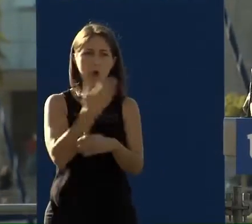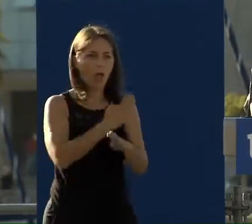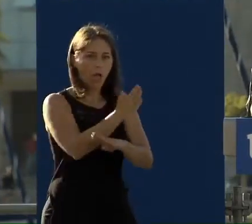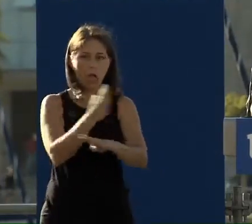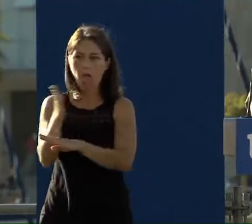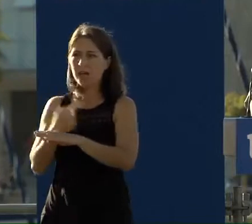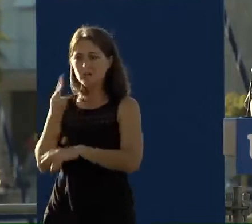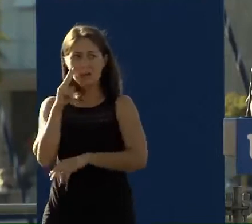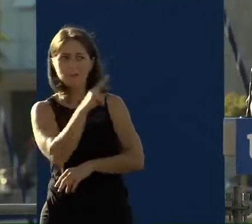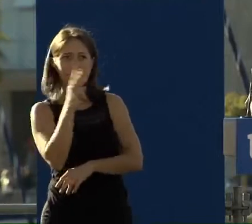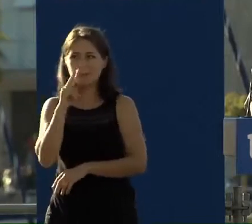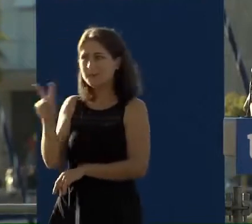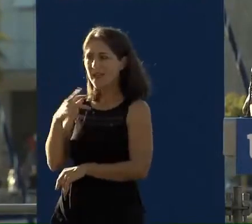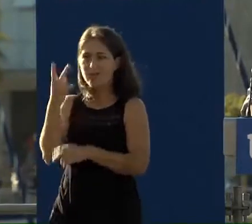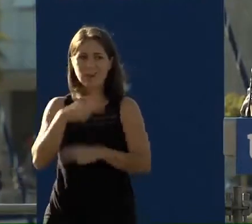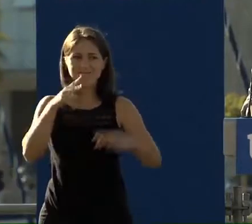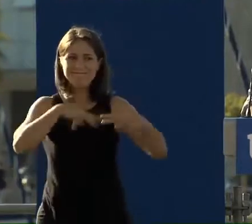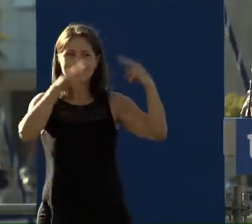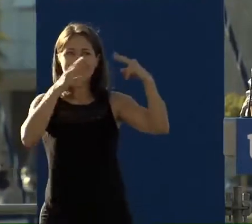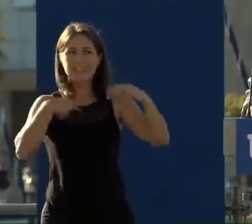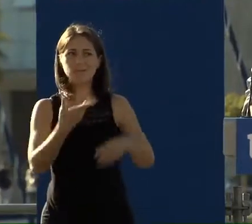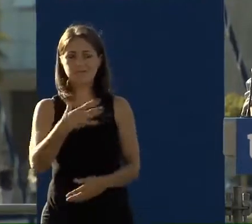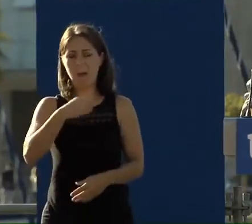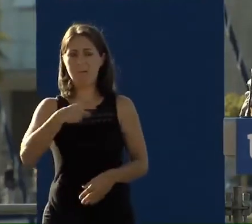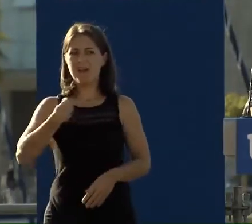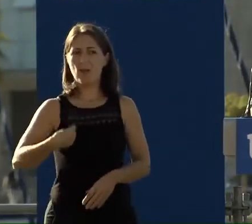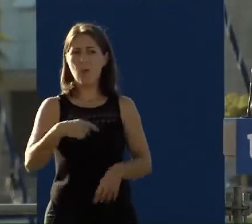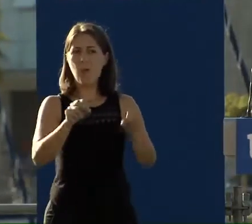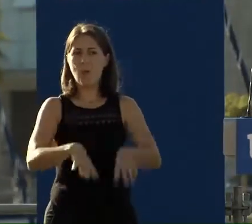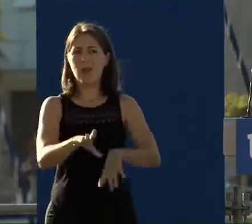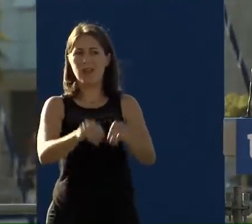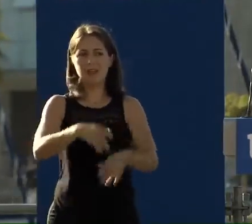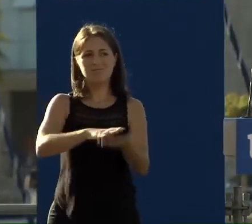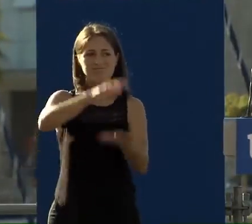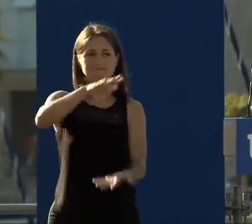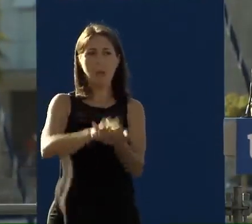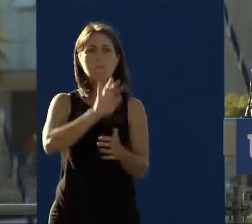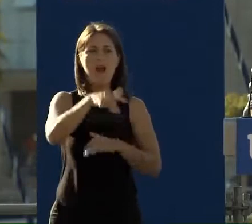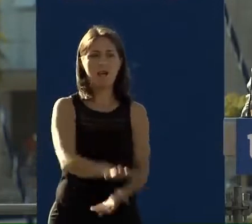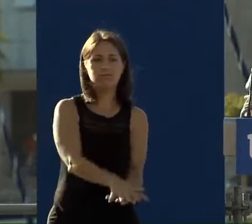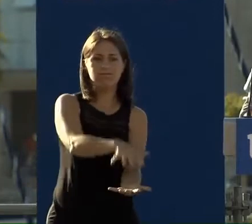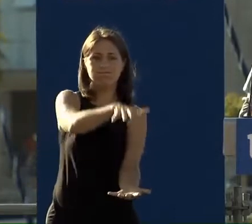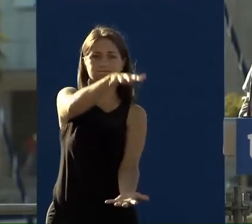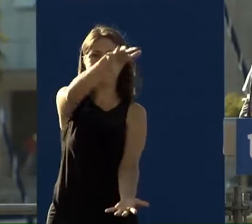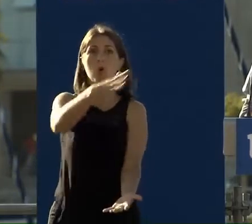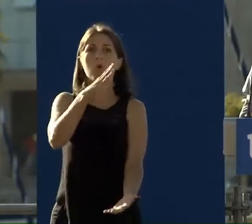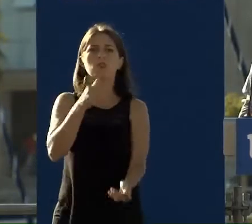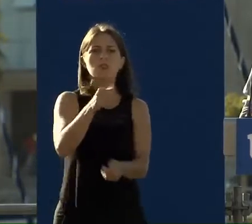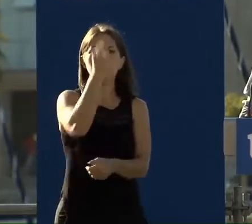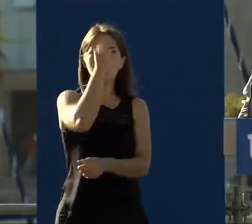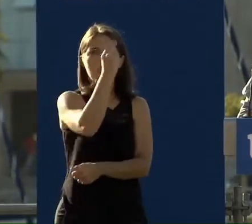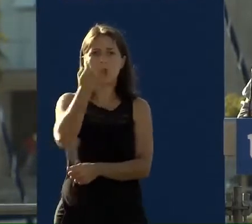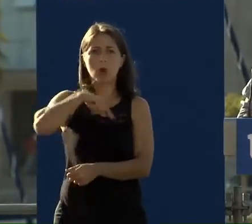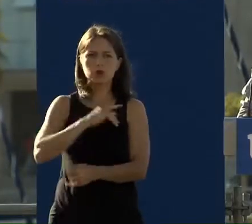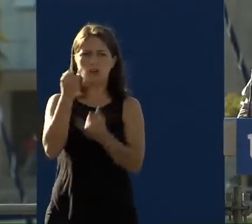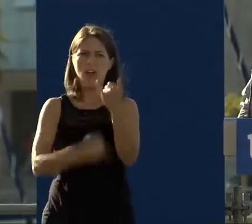nos vamos a recoñecer, e nos vamos a mirar aos ollos, e vamos a coller a mesma papeleta, e vamos a encher as papeletas de urnas de En Marea, porque este domingo